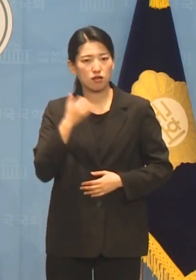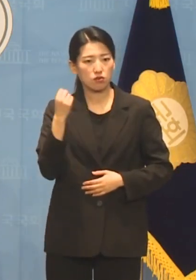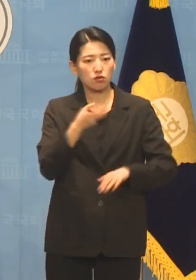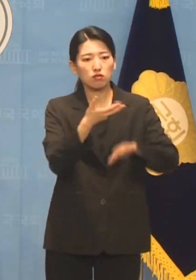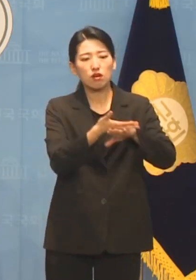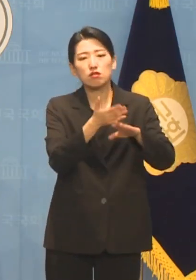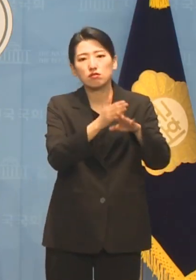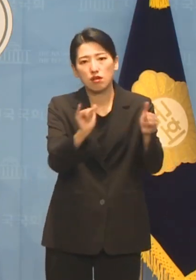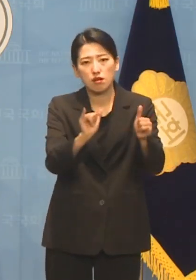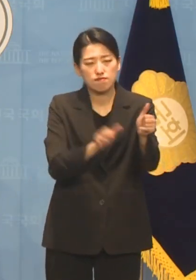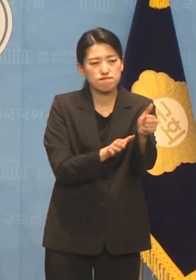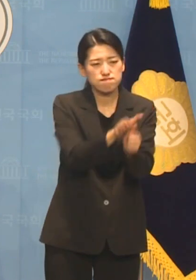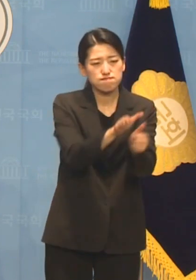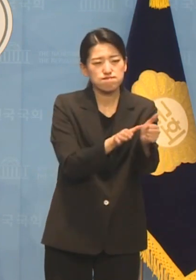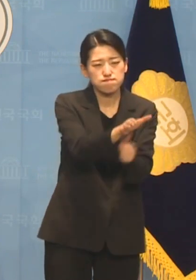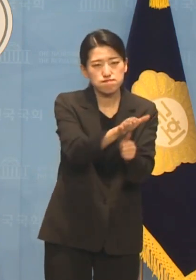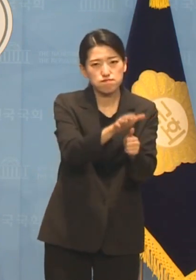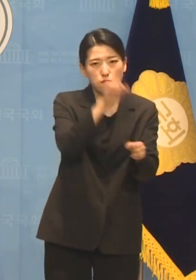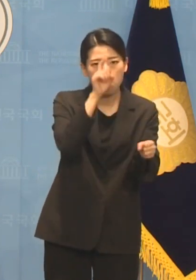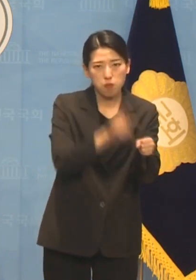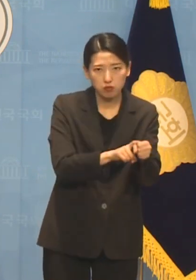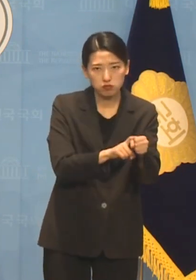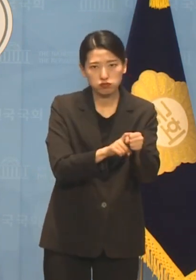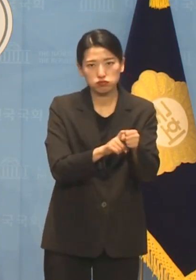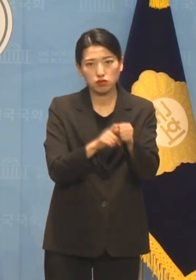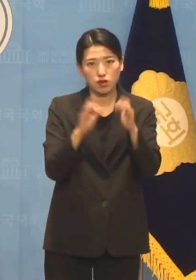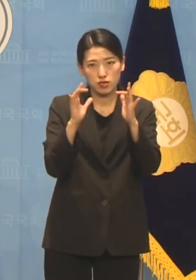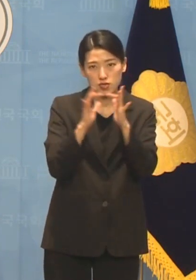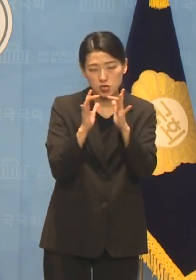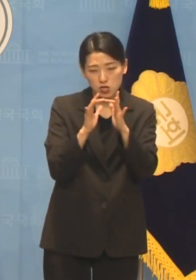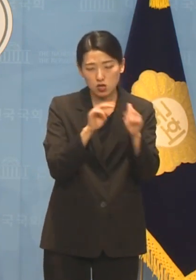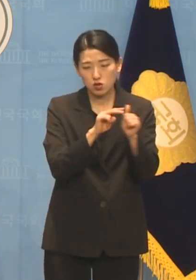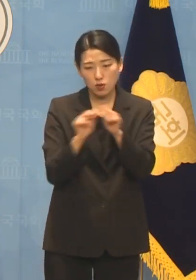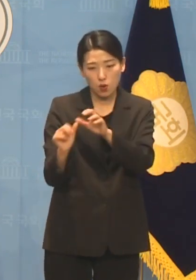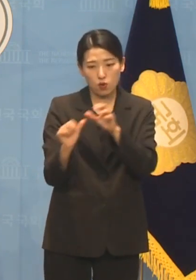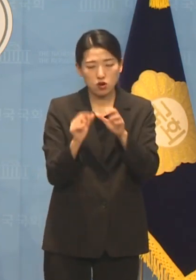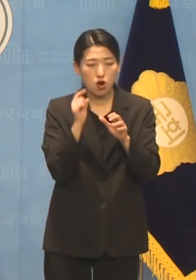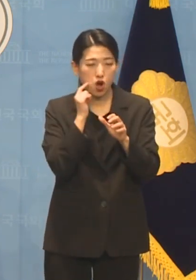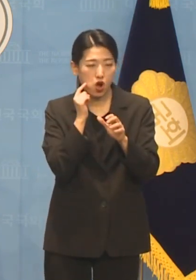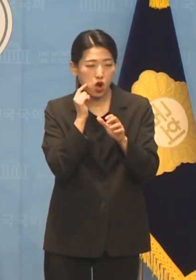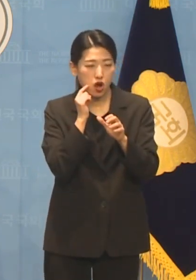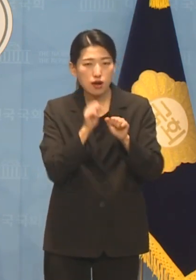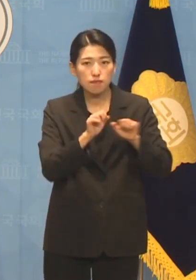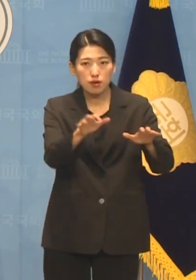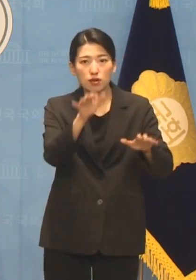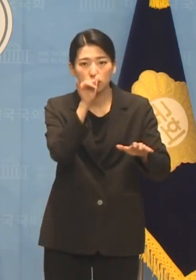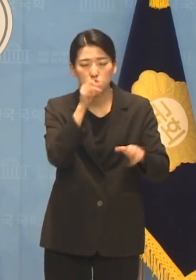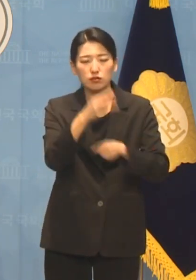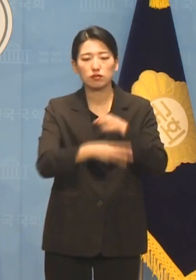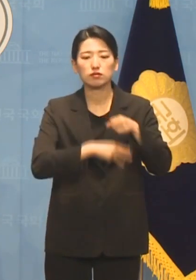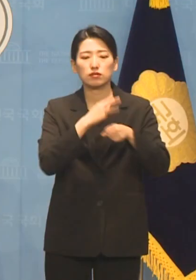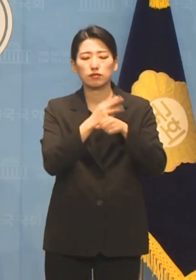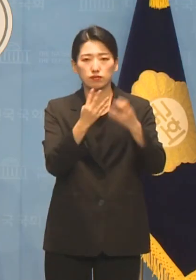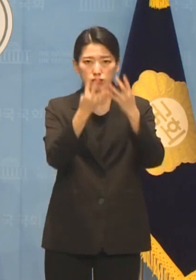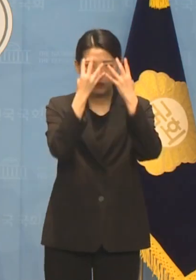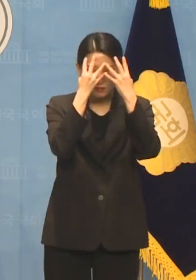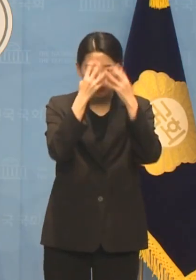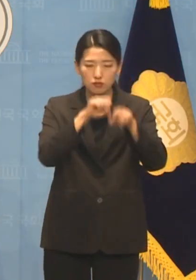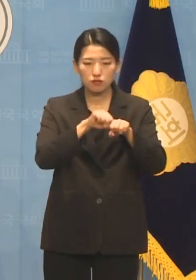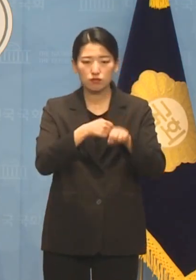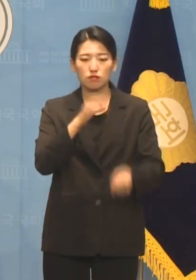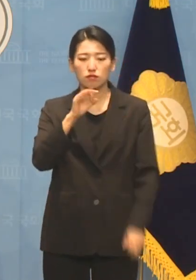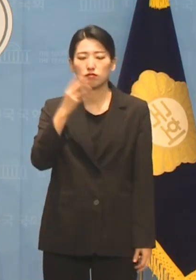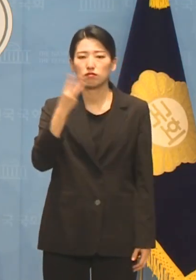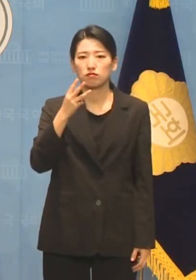손해를 가할 목적으로 전기통신 설비에 의하여 공연히 허위통신을 한 자는 3년 이하의 징역 또는 3천만 원